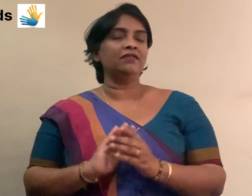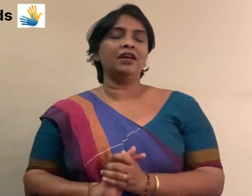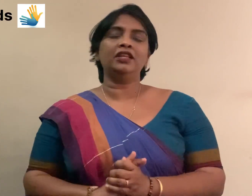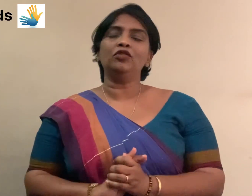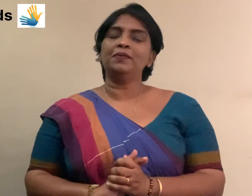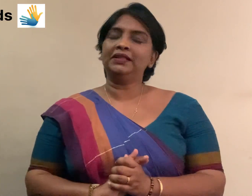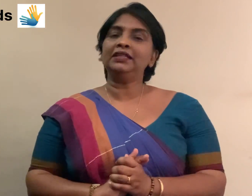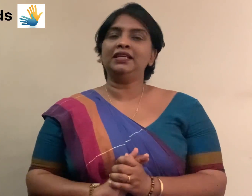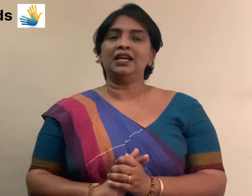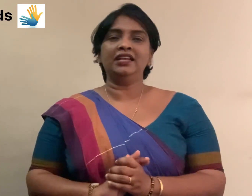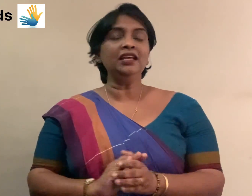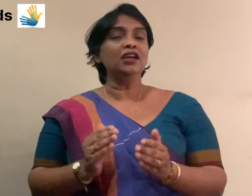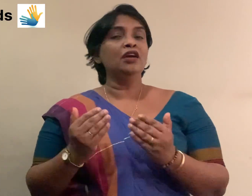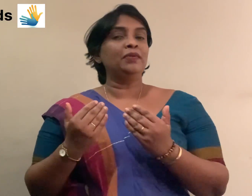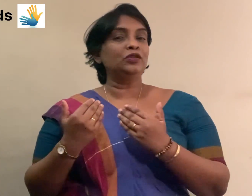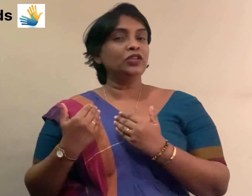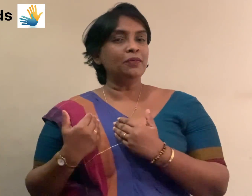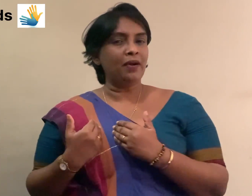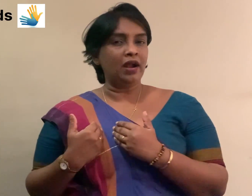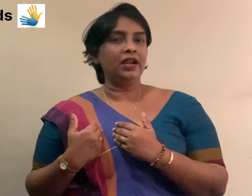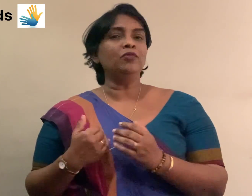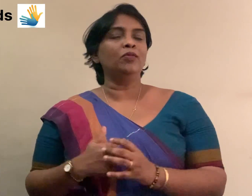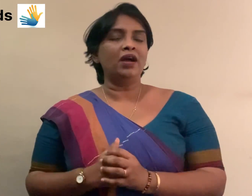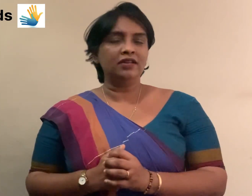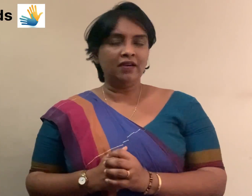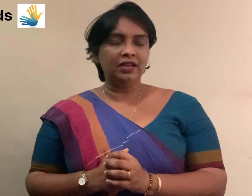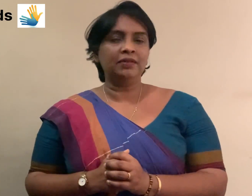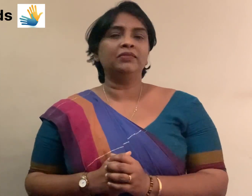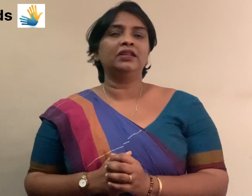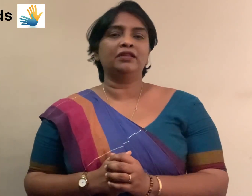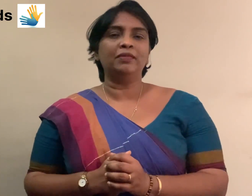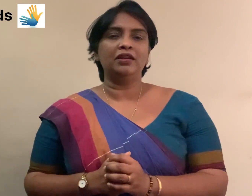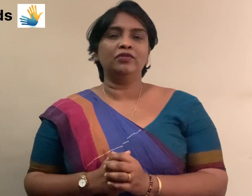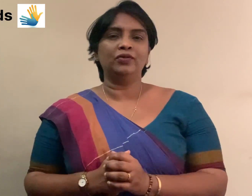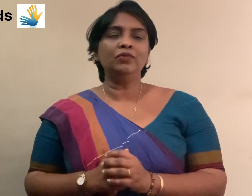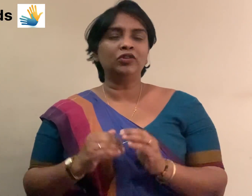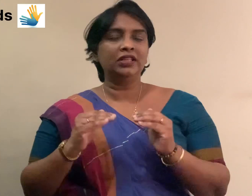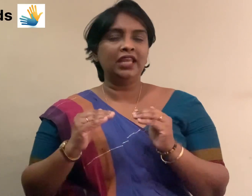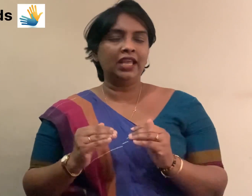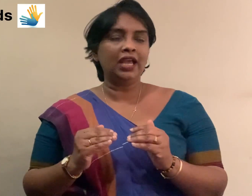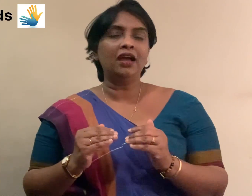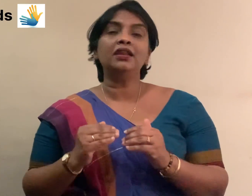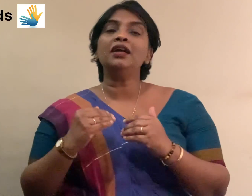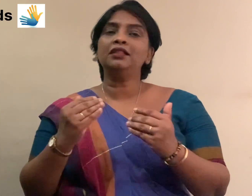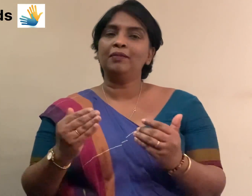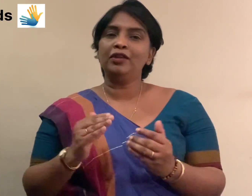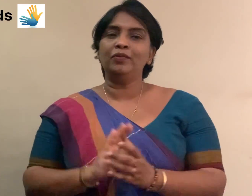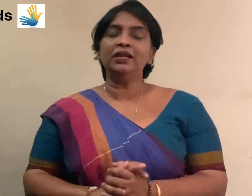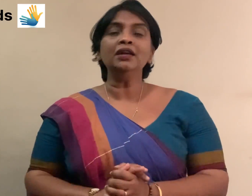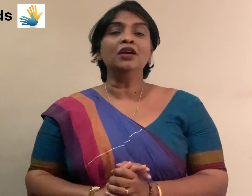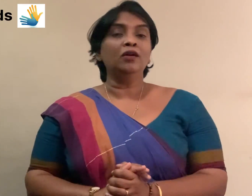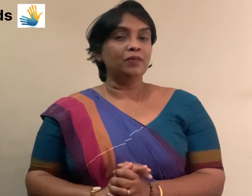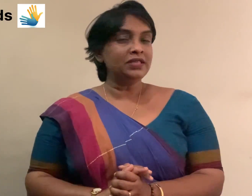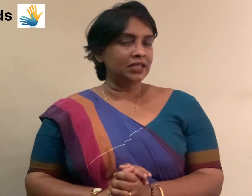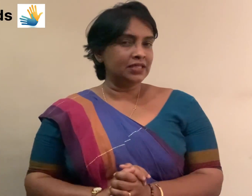අනිවාර්යෙන් ඔබ මතක තියාගන්න පසුගිය පාඩම් ඔබ අනිවාර්යෙන් නරඹන්න ඕන. මොකද ඒ හරහා තමයි ඔබට ඔබේ සංඥා